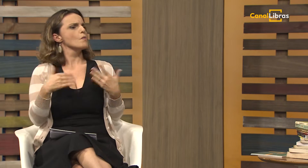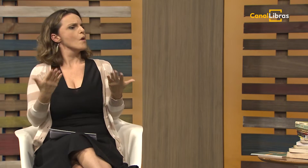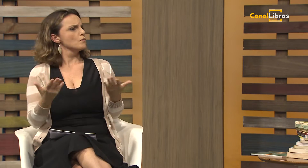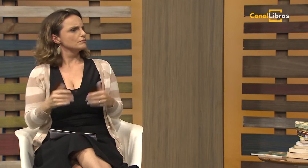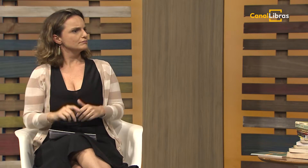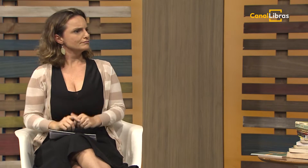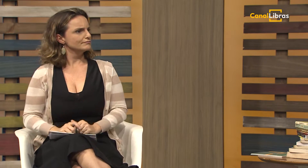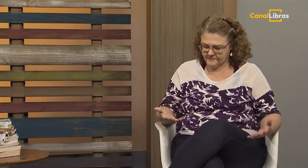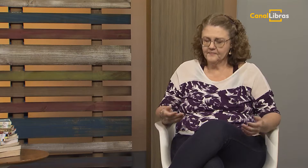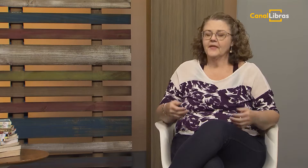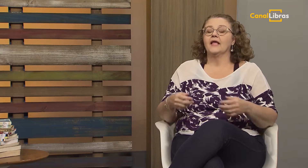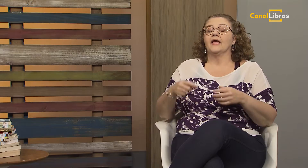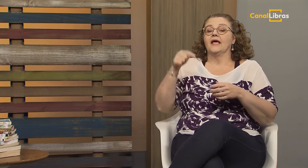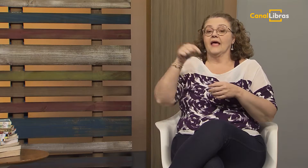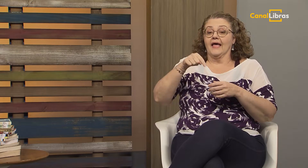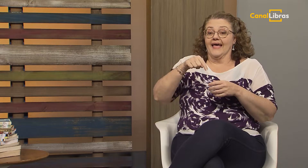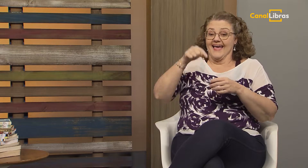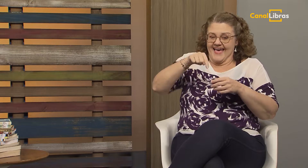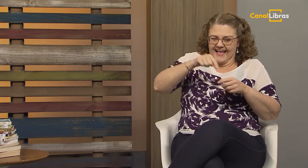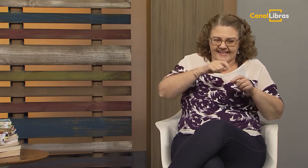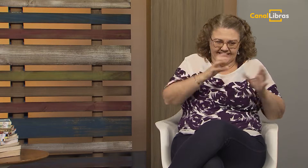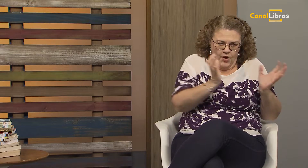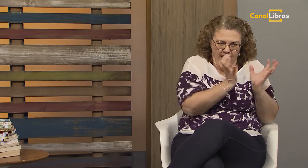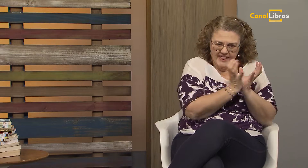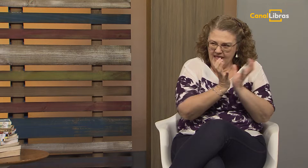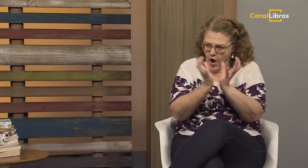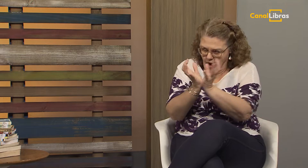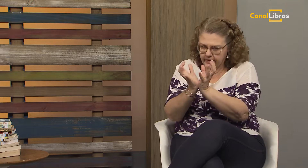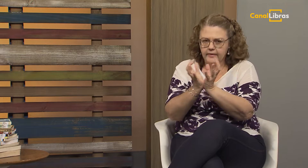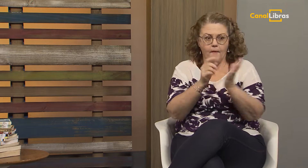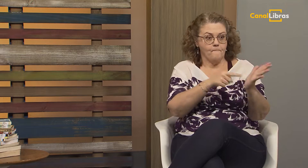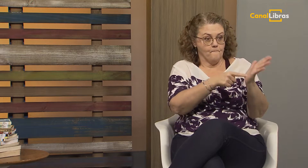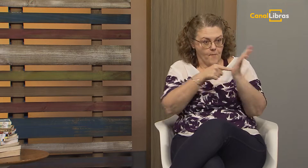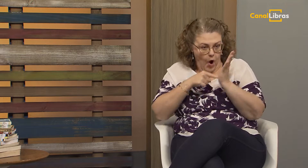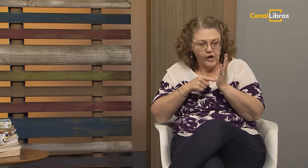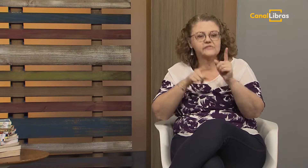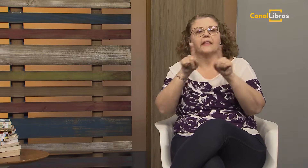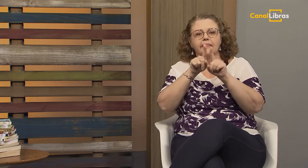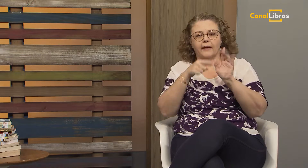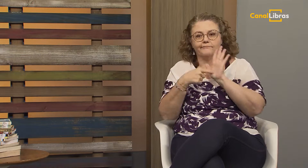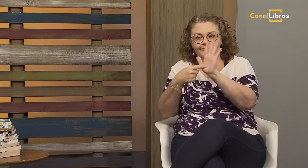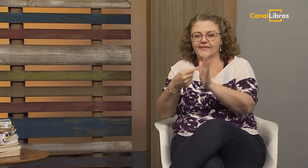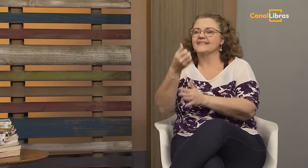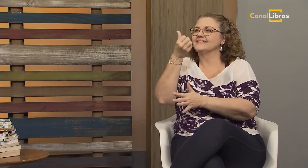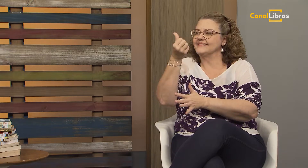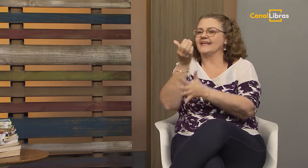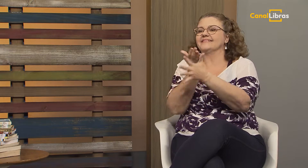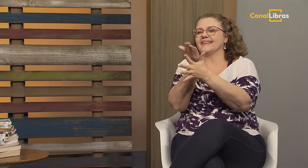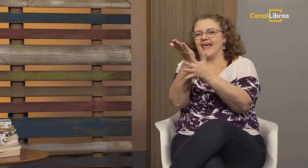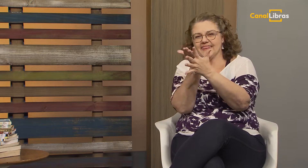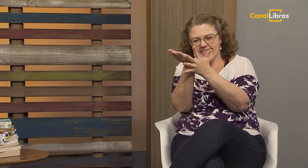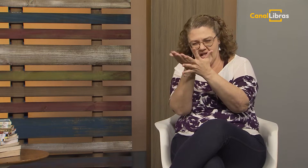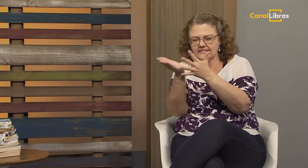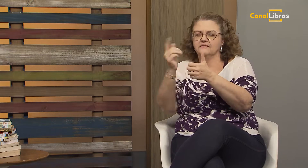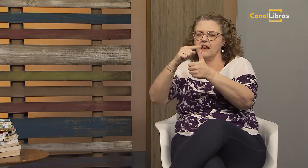Libras? Então, através dessas categorias, percebemos que tem vertentes, como simetria,